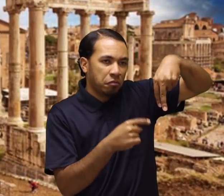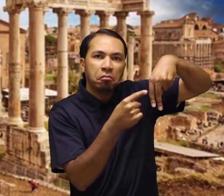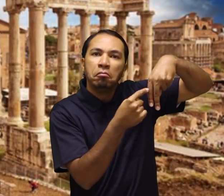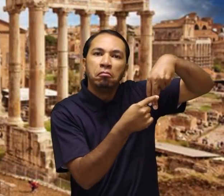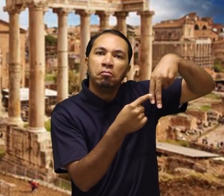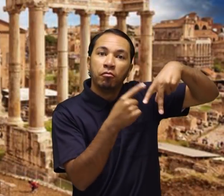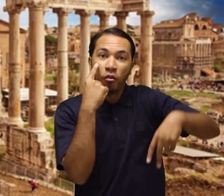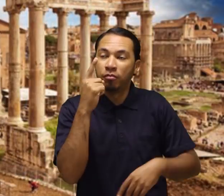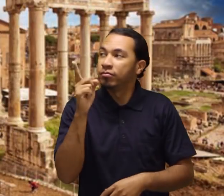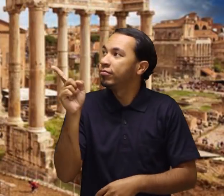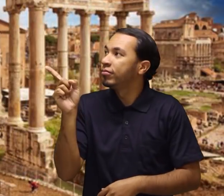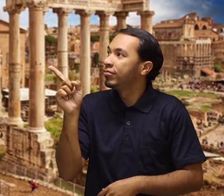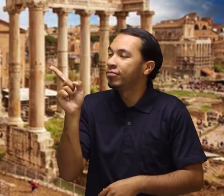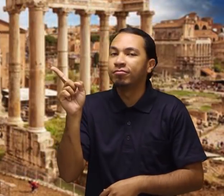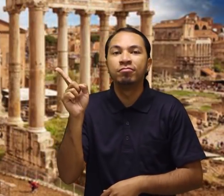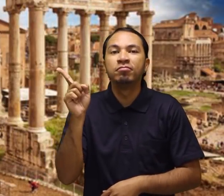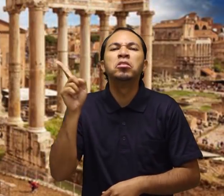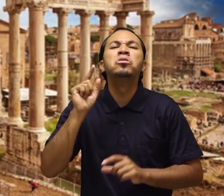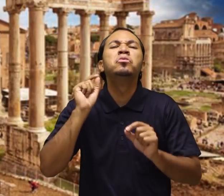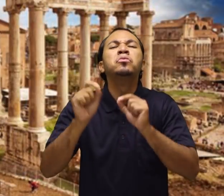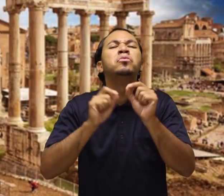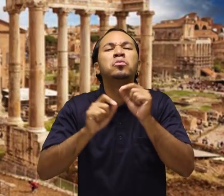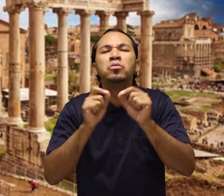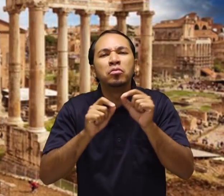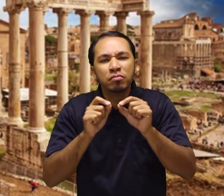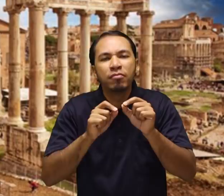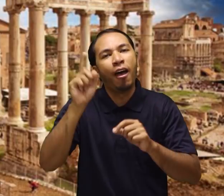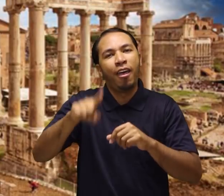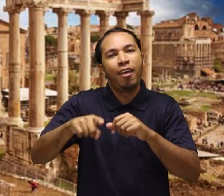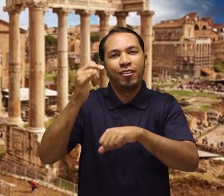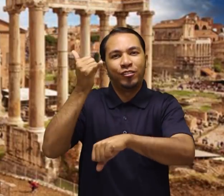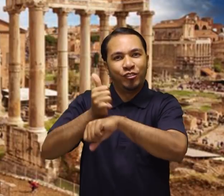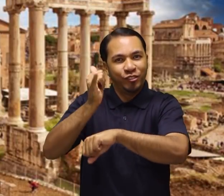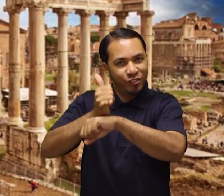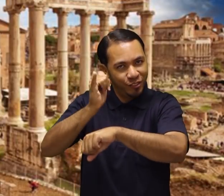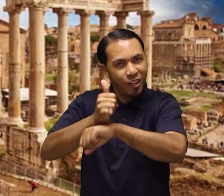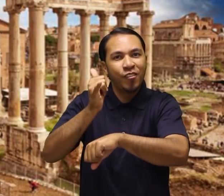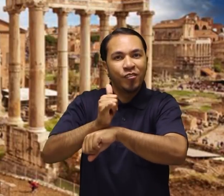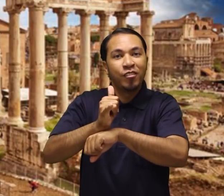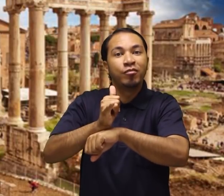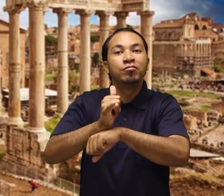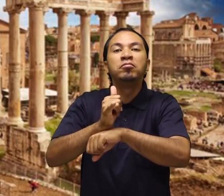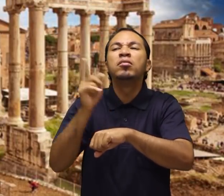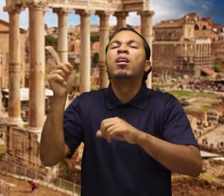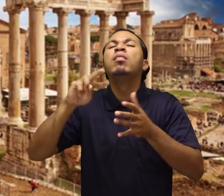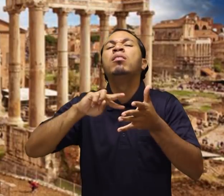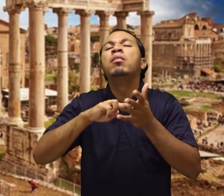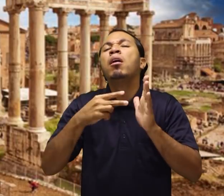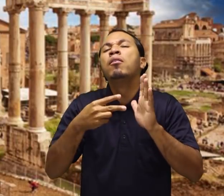Notem que as pernas da estátua eram feitas de ferro.